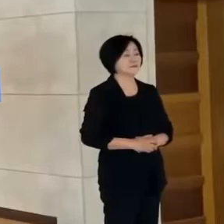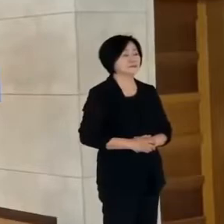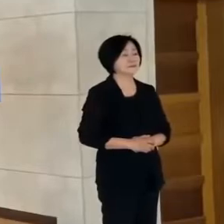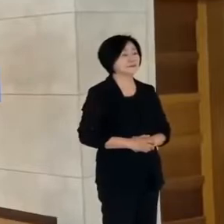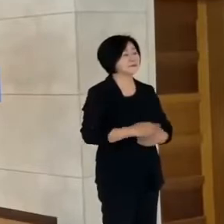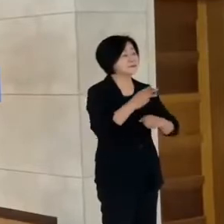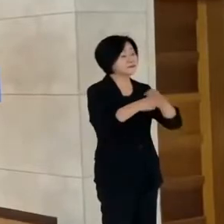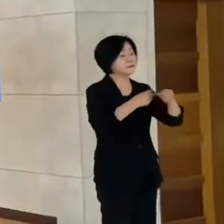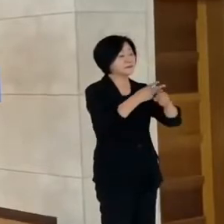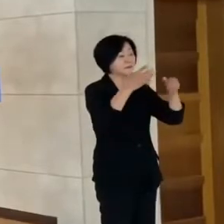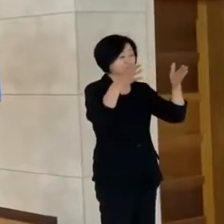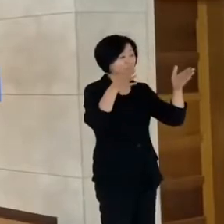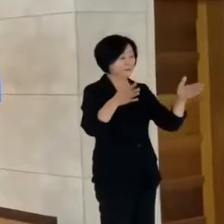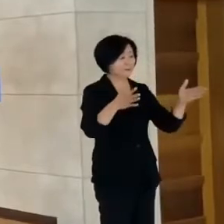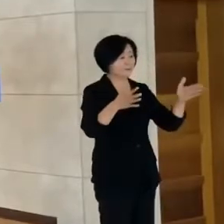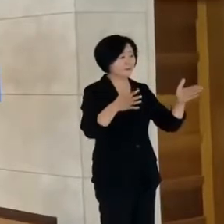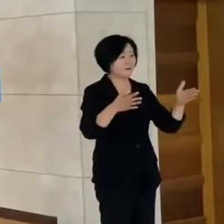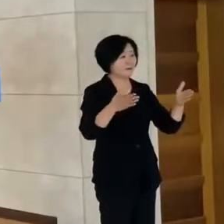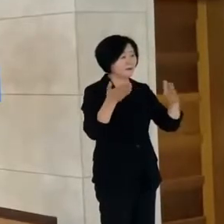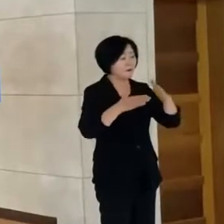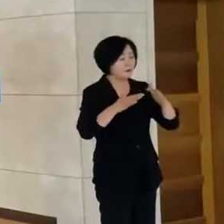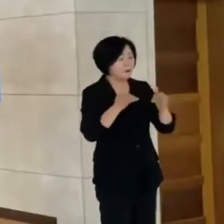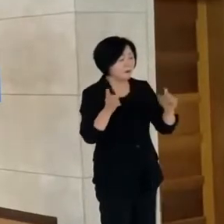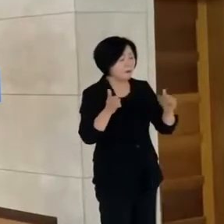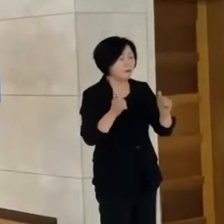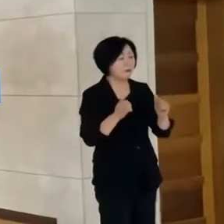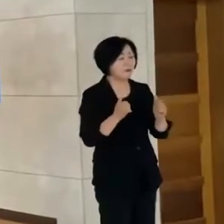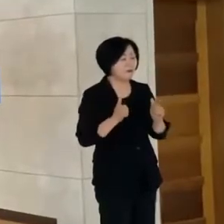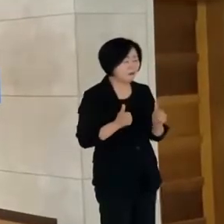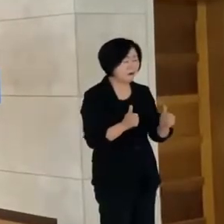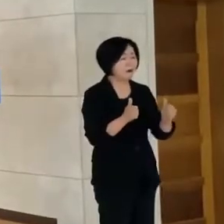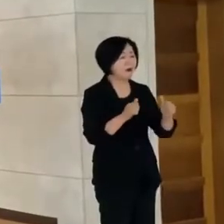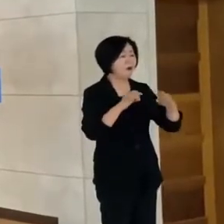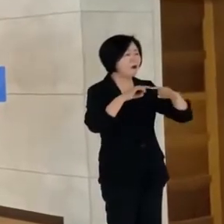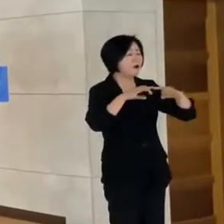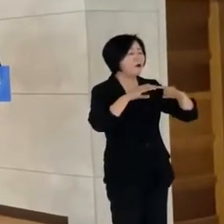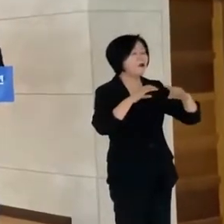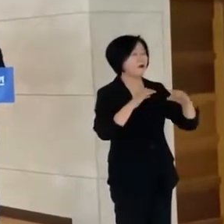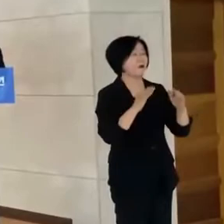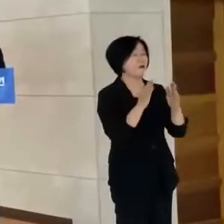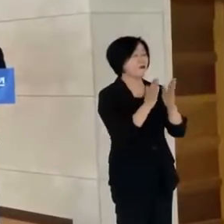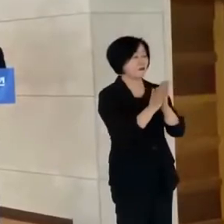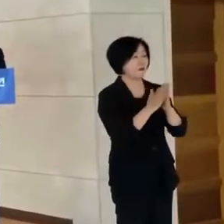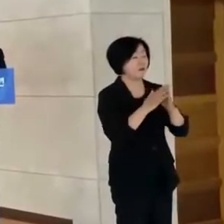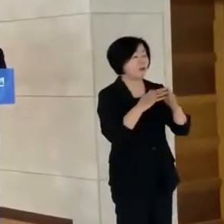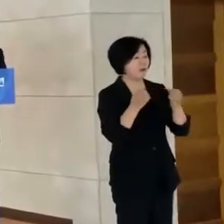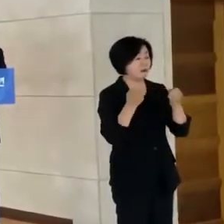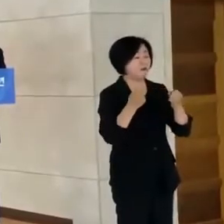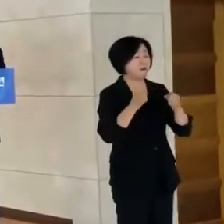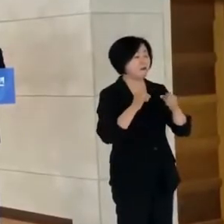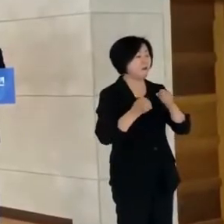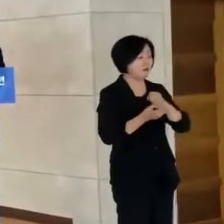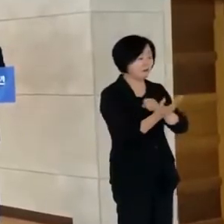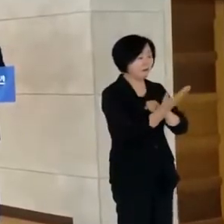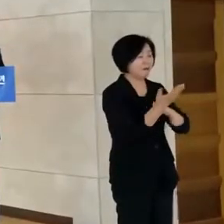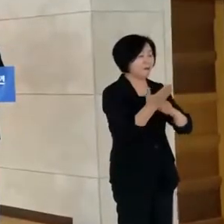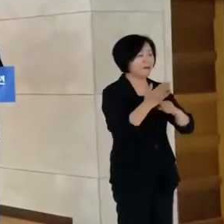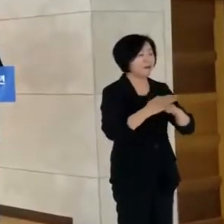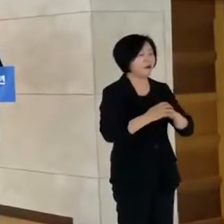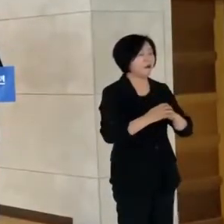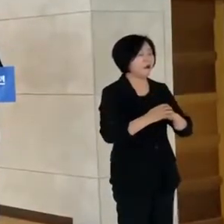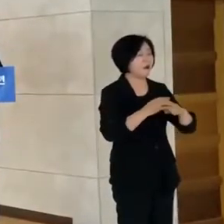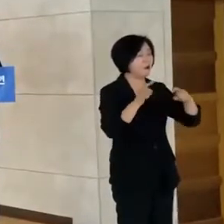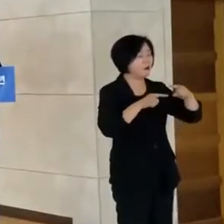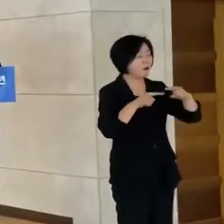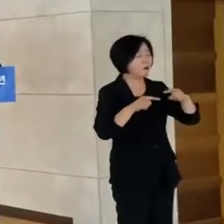지난 3년 동안 직원들의 부단한 노력과 네트워킹이 시너지 효과를 내면서 대외